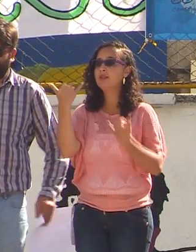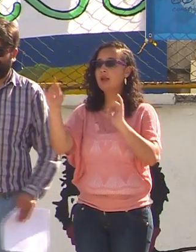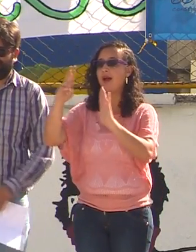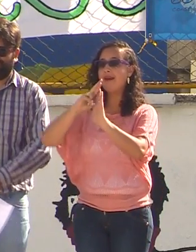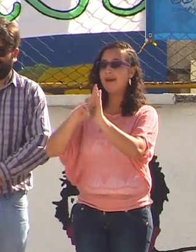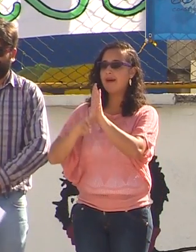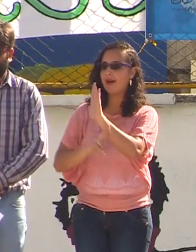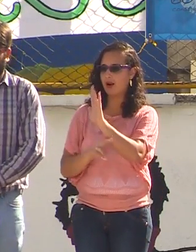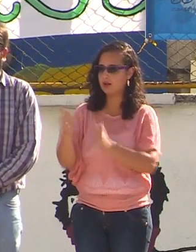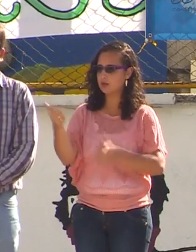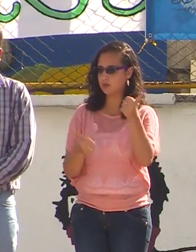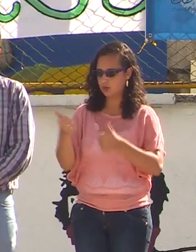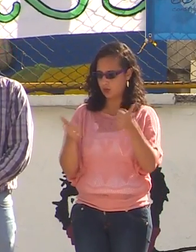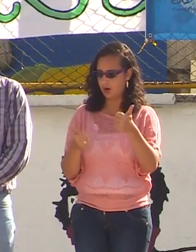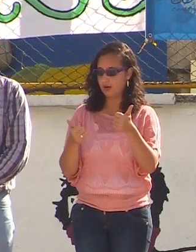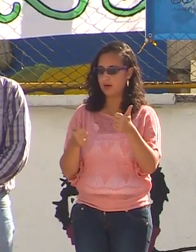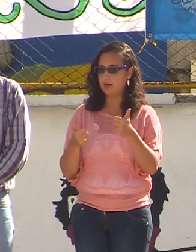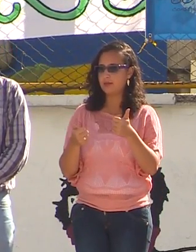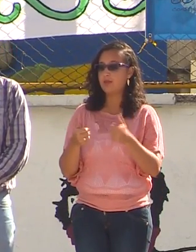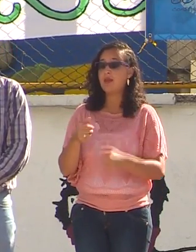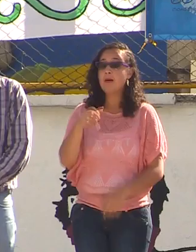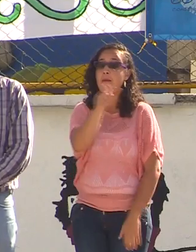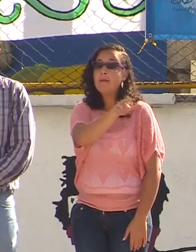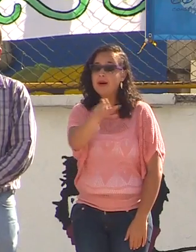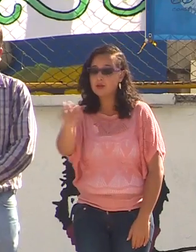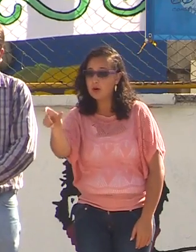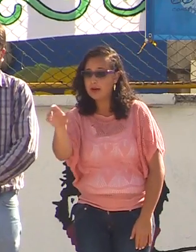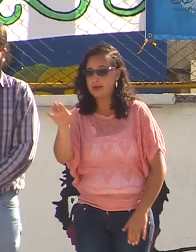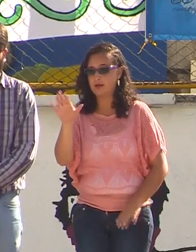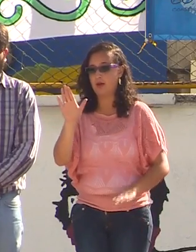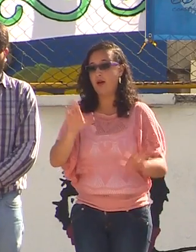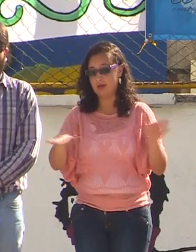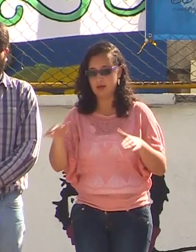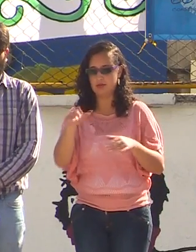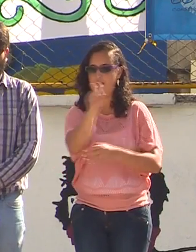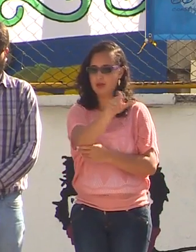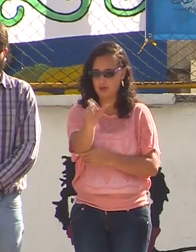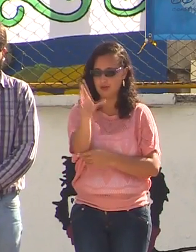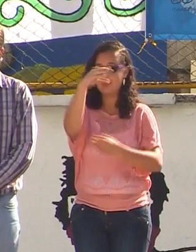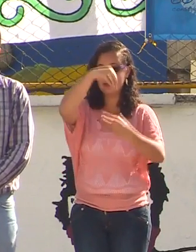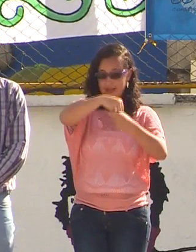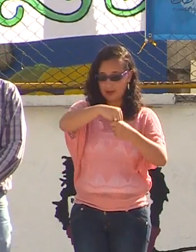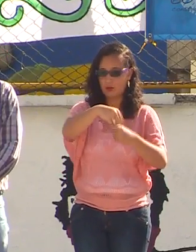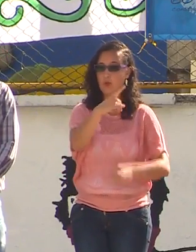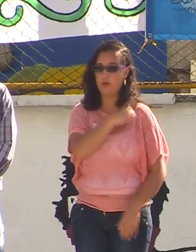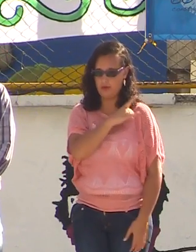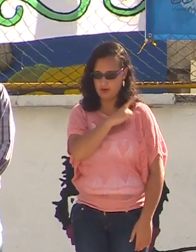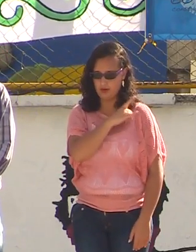educación de las personas que, siendo estudiantes